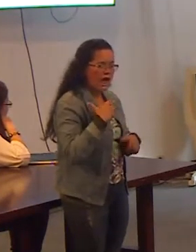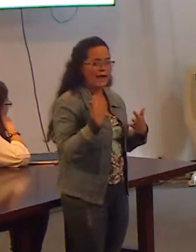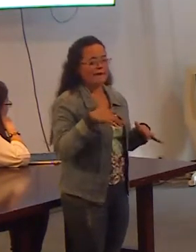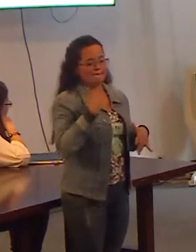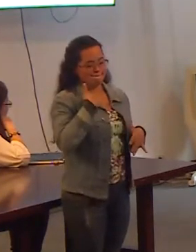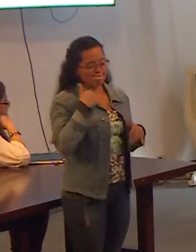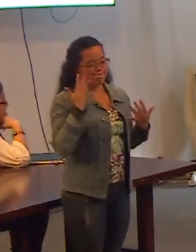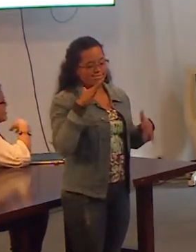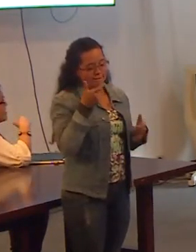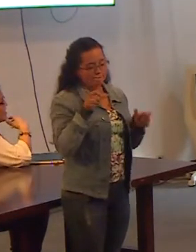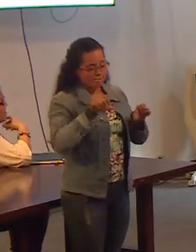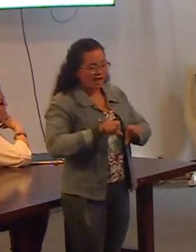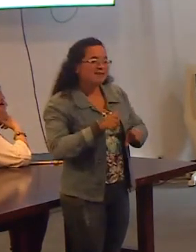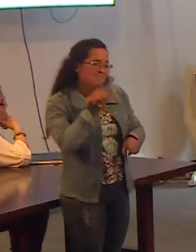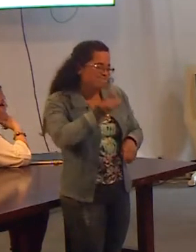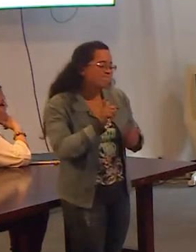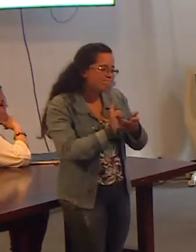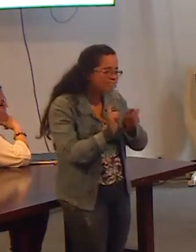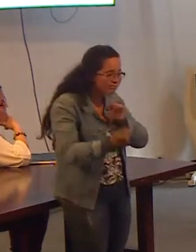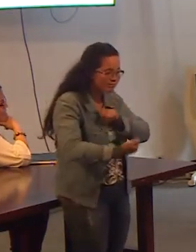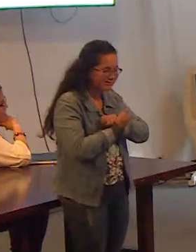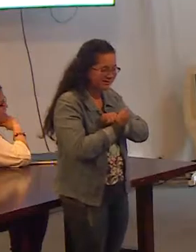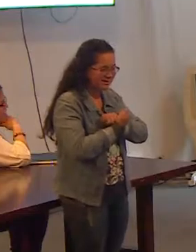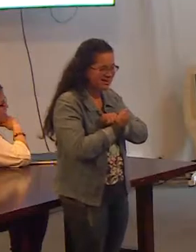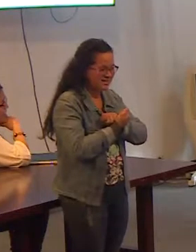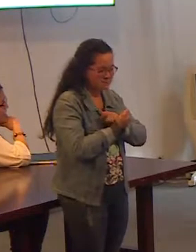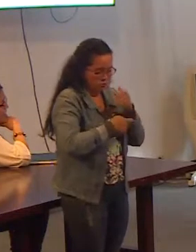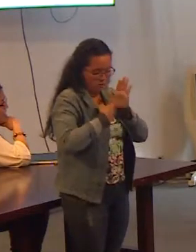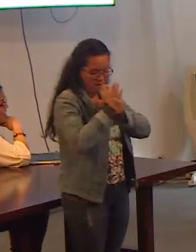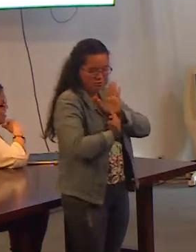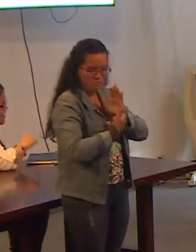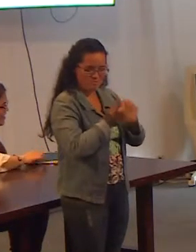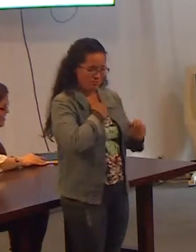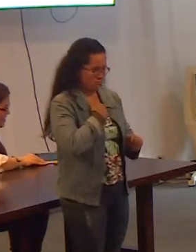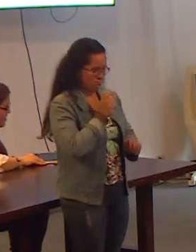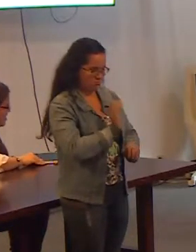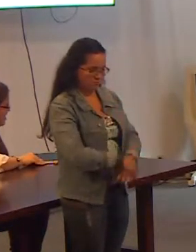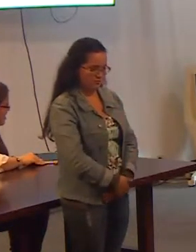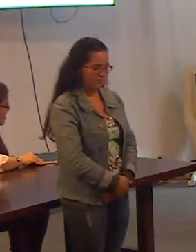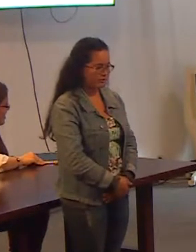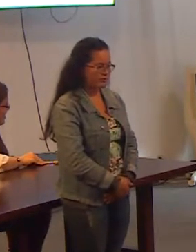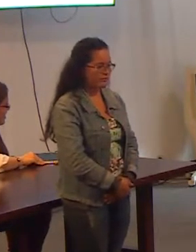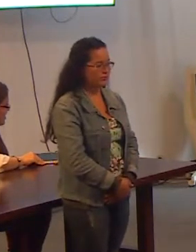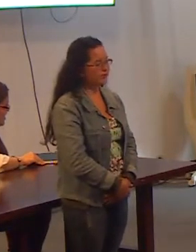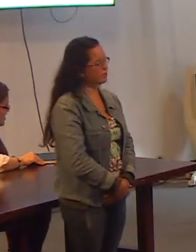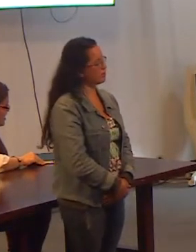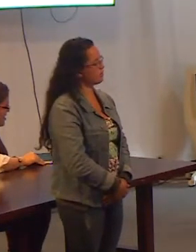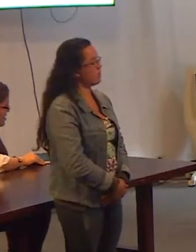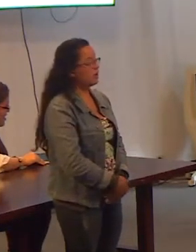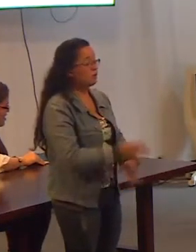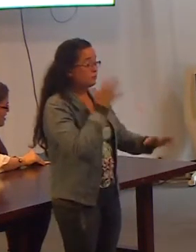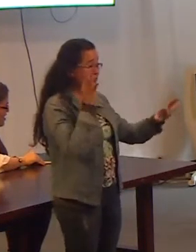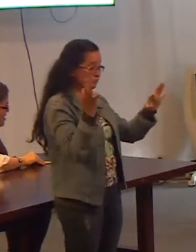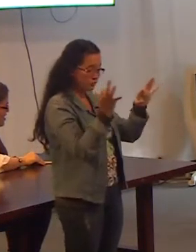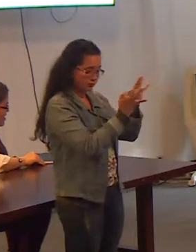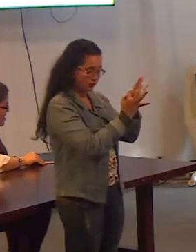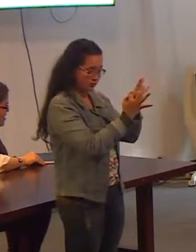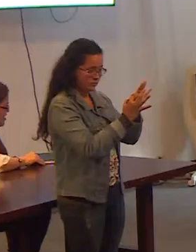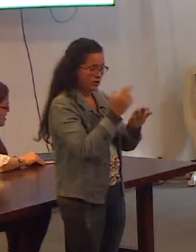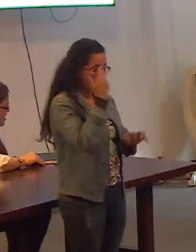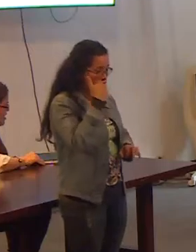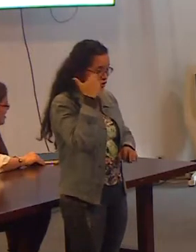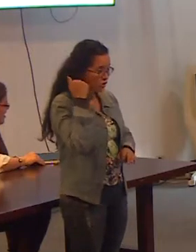cometí este error, vamos a cambiarlo, entonces para no volver a cometer este error. Bueno, nuestro enfoque es el